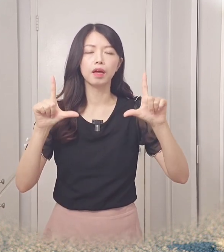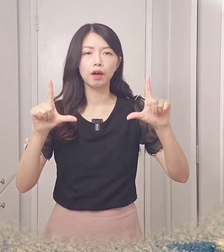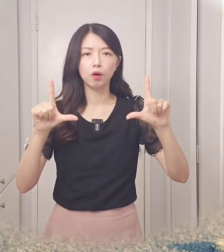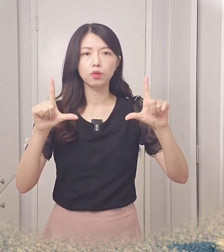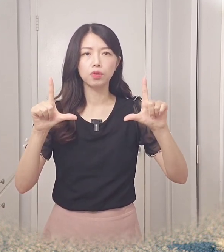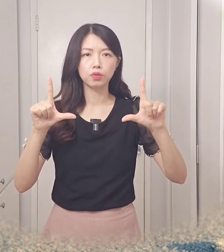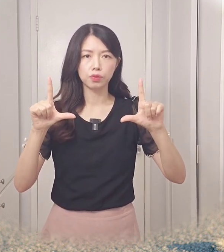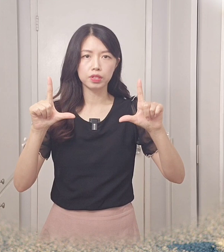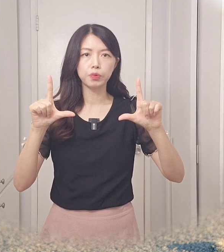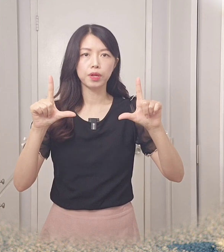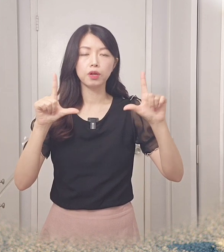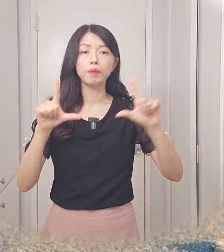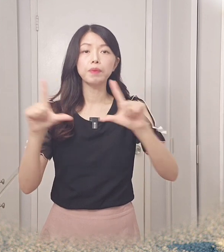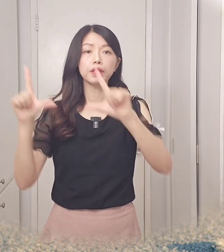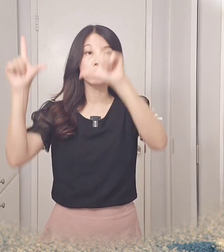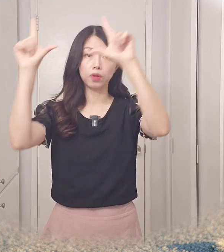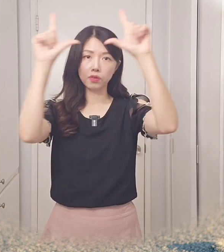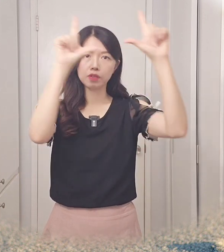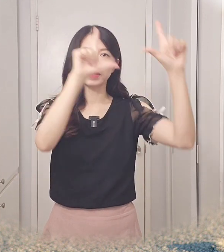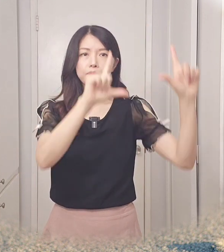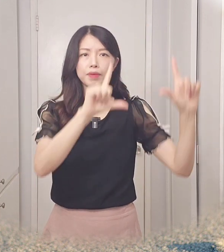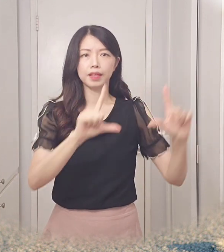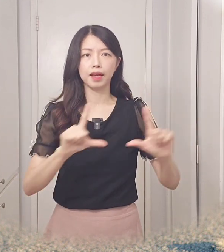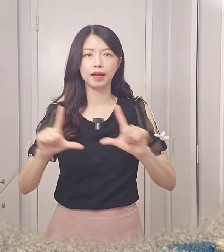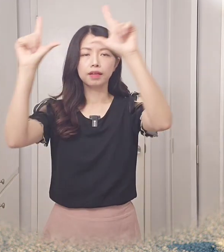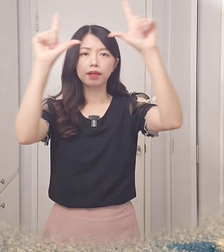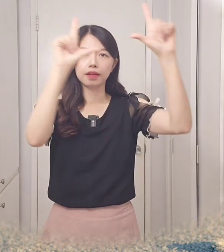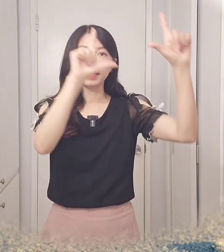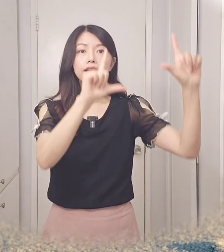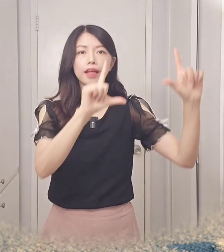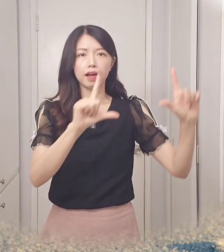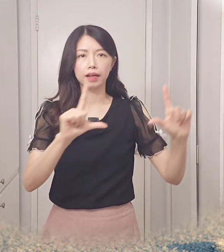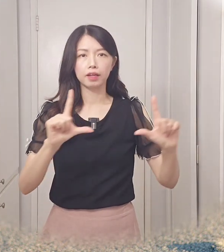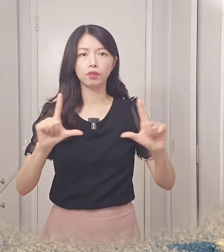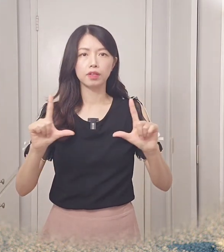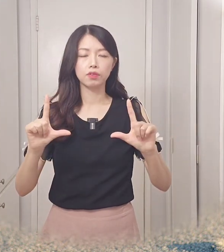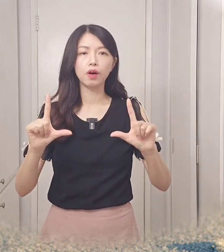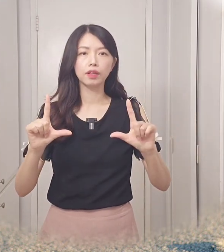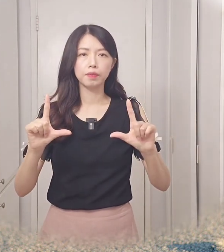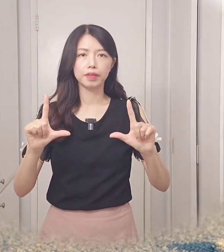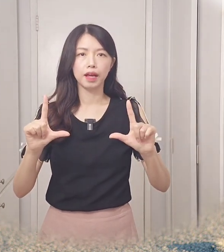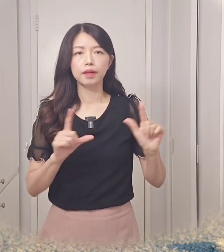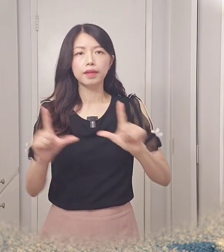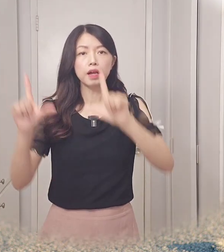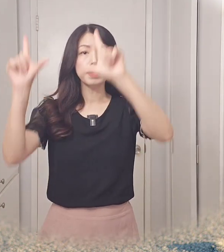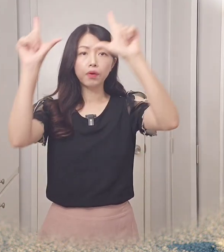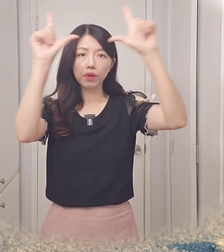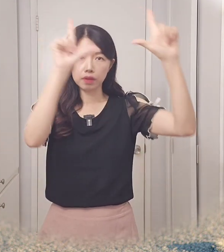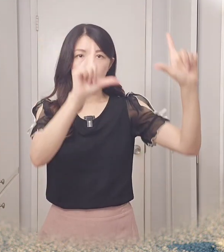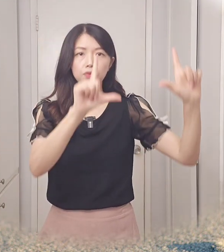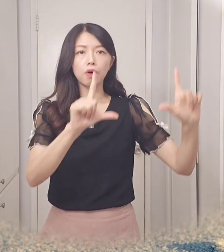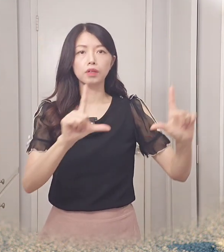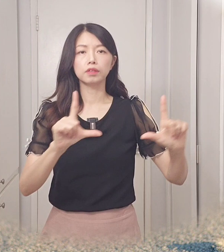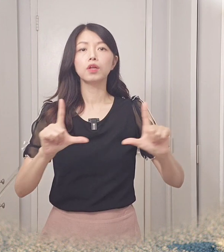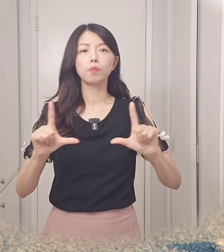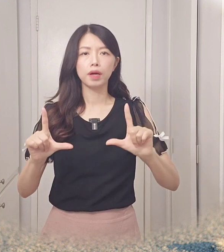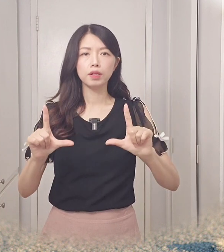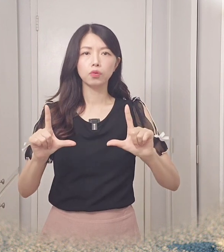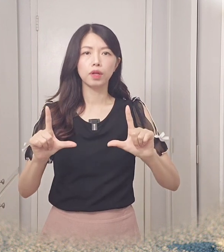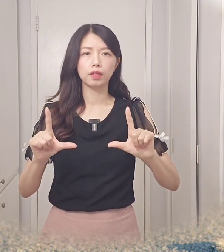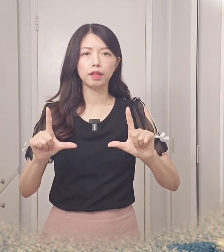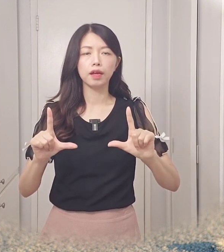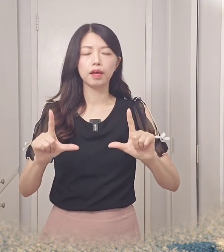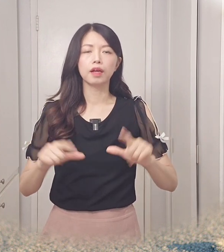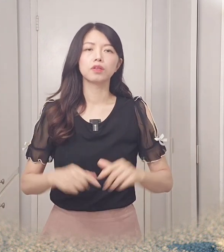만들어주시고 얼굴을 중심으로 해서 한 바퀴 돌려주시면 됩니다. 살다, 이런 뜻의 수어가 됩니다. 삶이라고 하는 뜻의 수어 그대로만